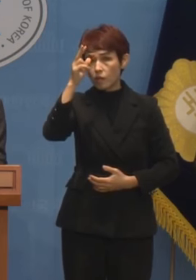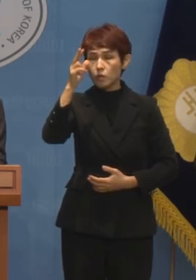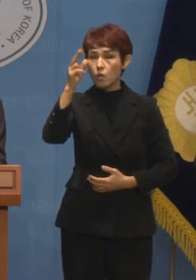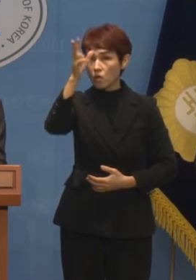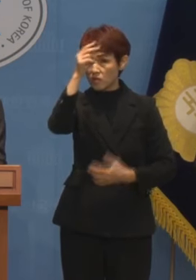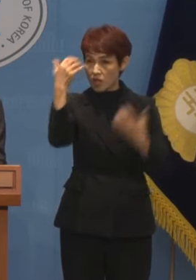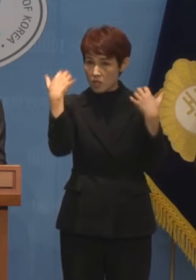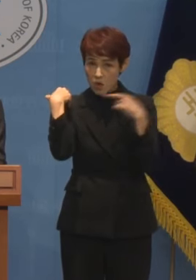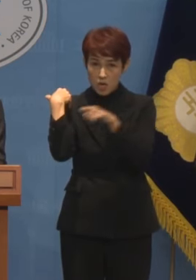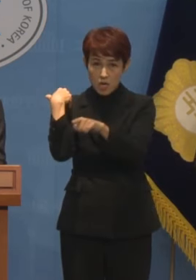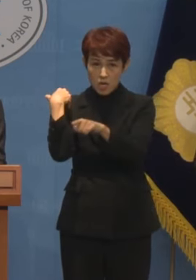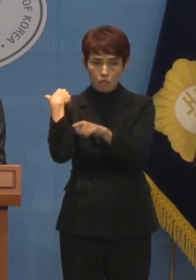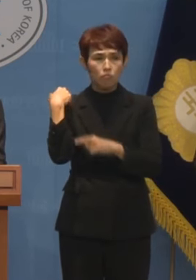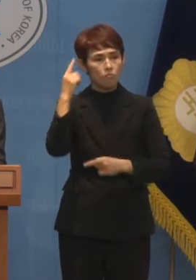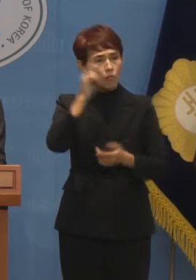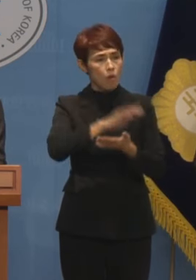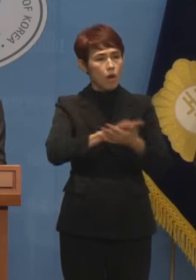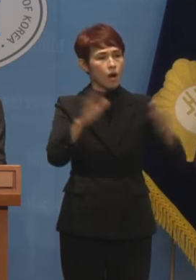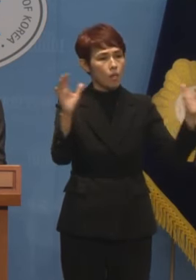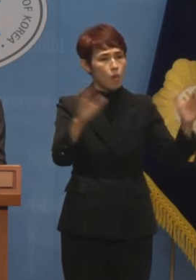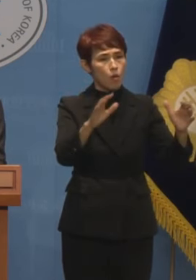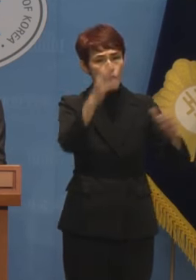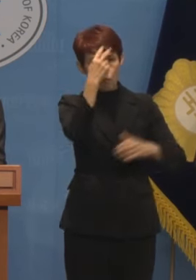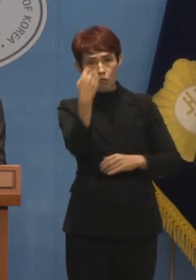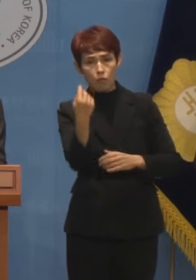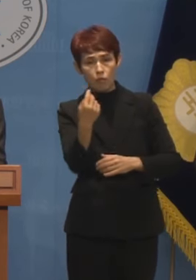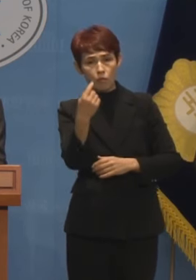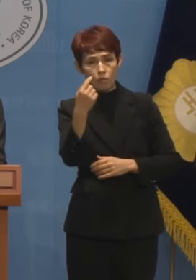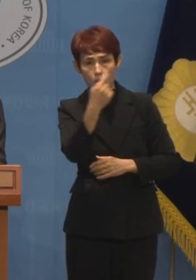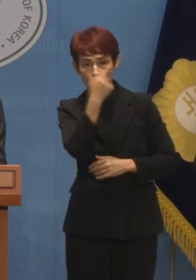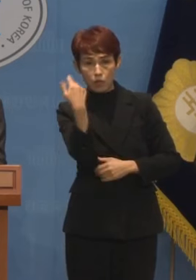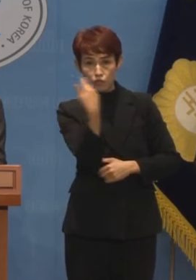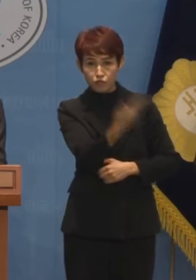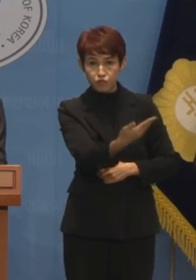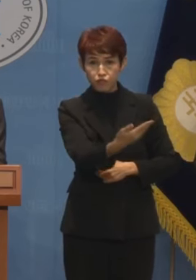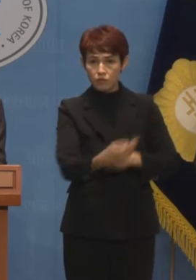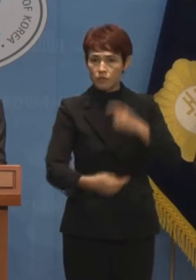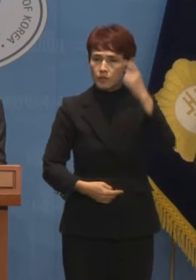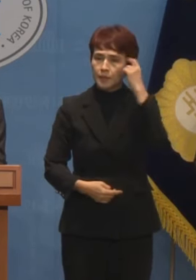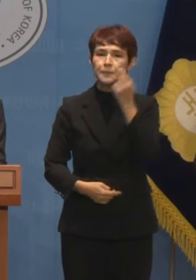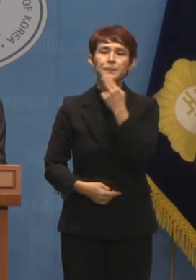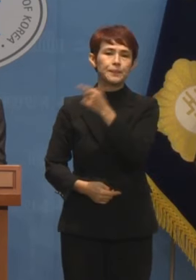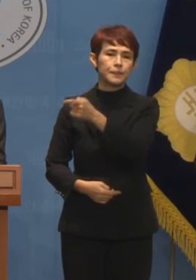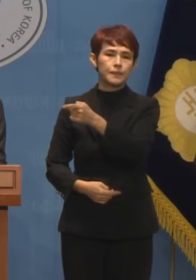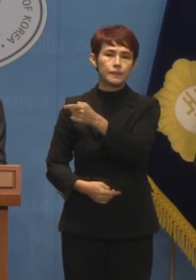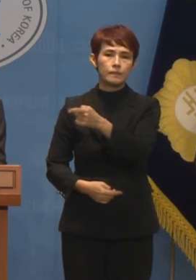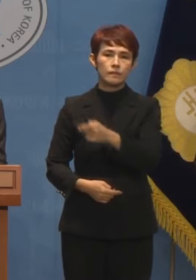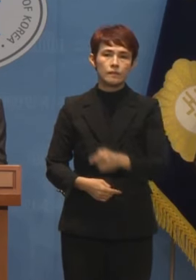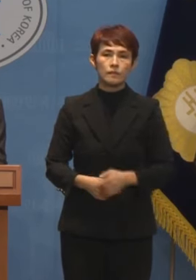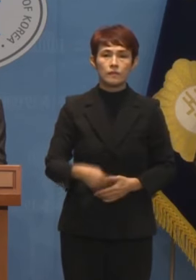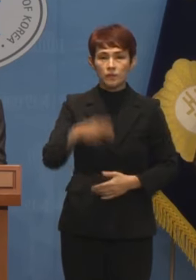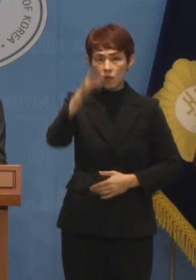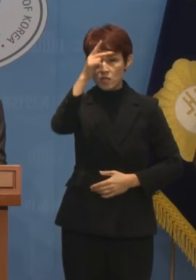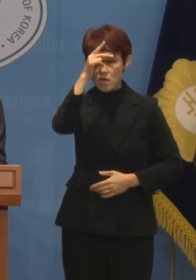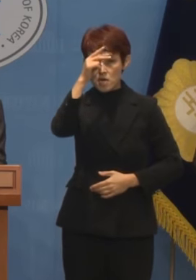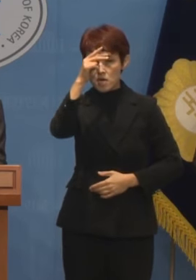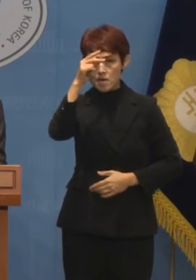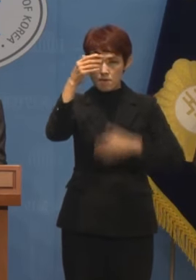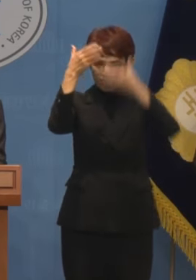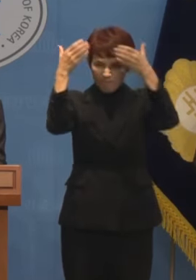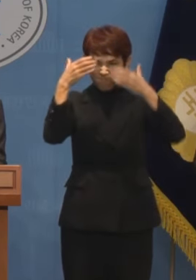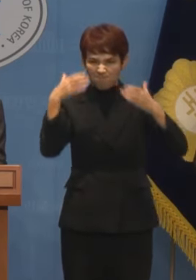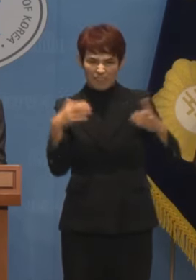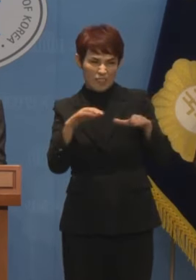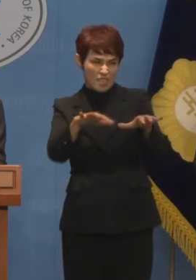경찰청이 평화 집회를 보장하려는 의지가 없었기 때문에 완전 무장한 전국의 흑색 기동대가 대회장에